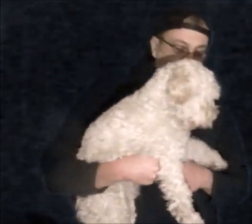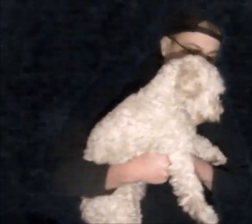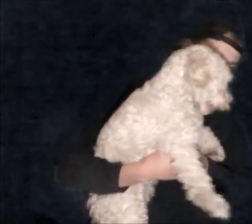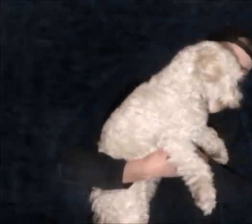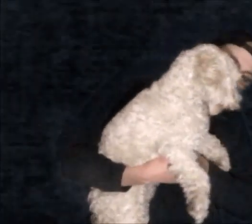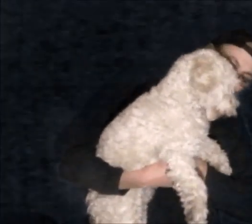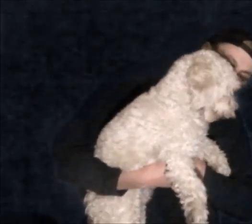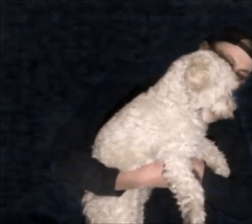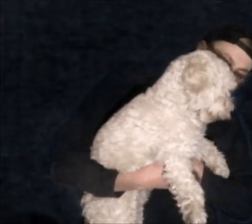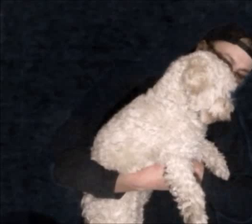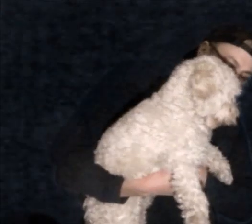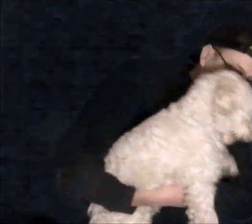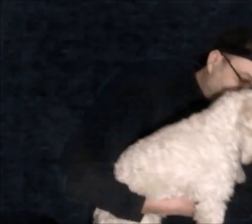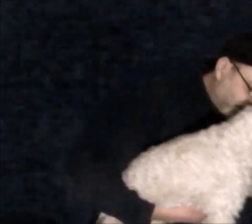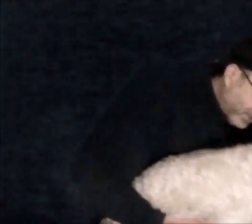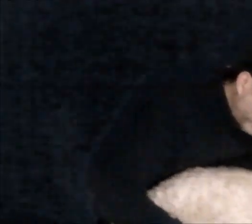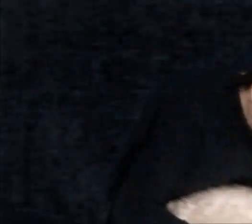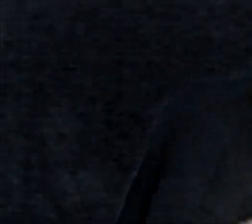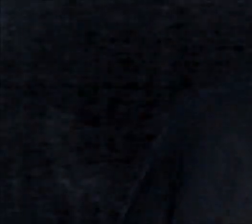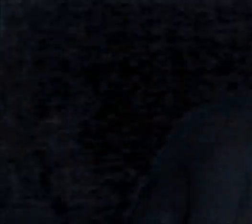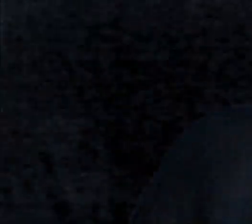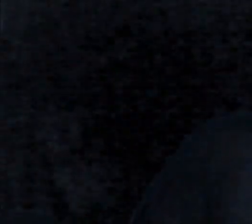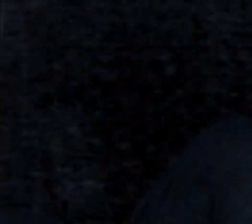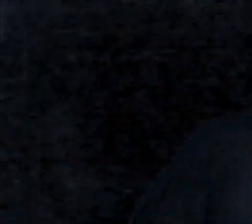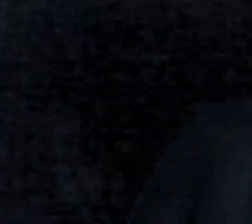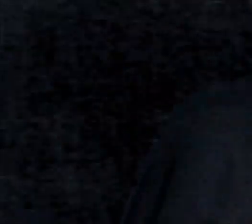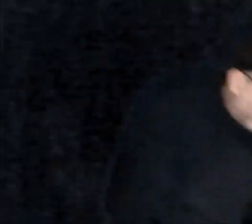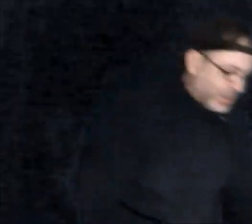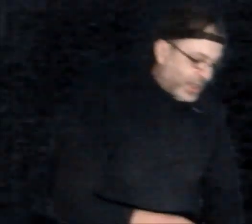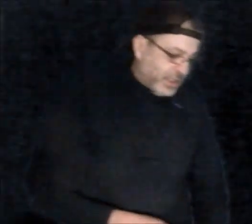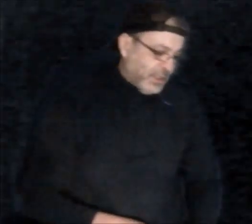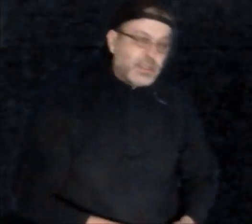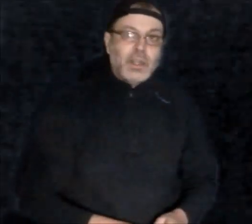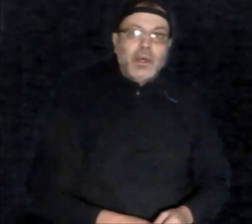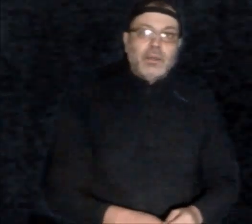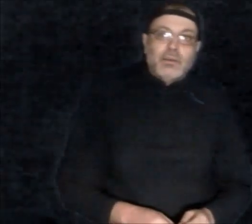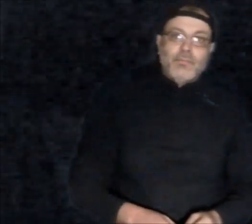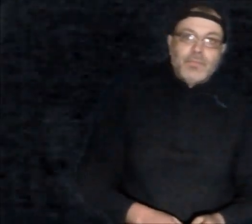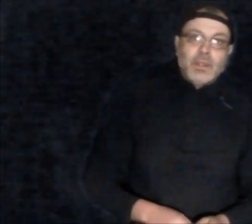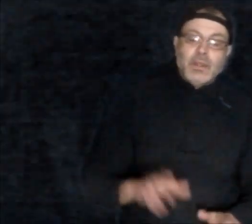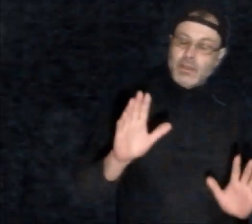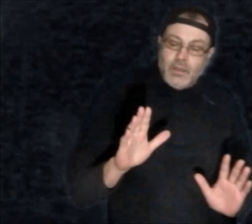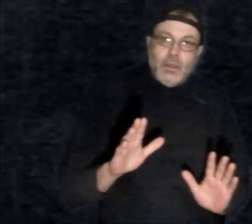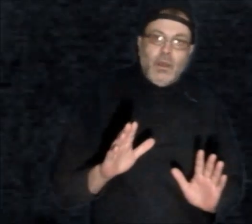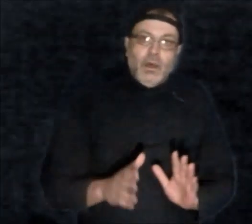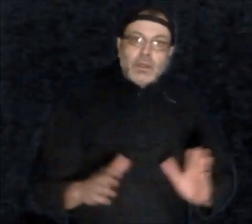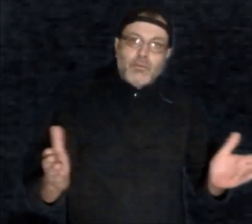نعم بناس، هل تعتذرين أني أعمل شريط استطلاعي؟